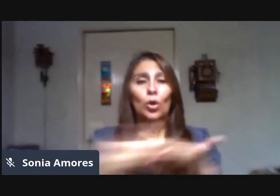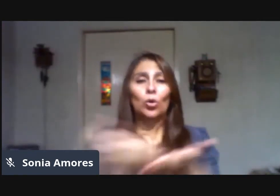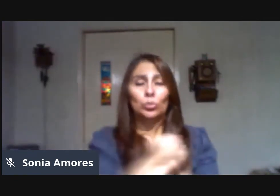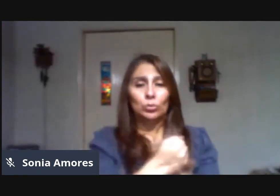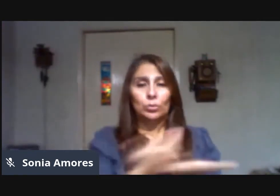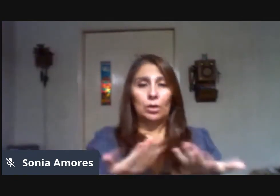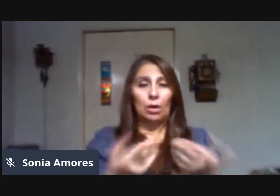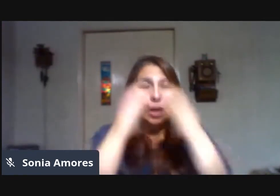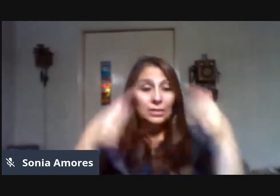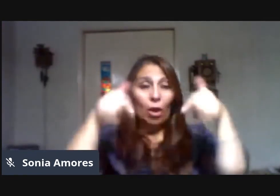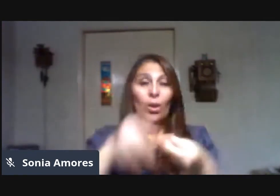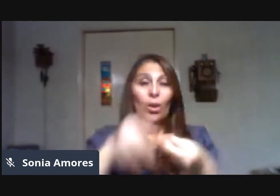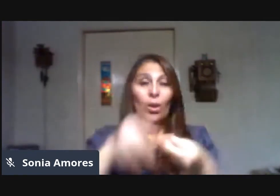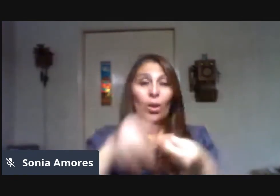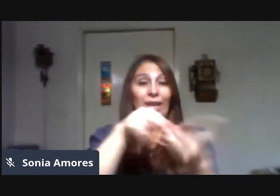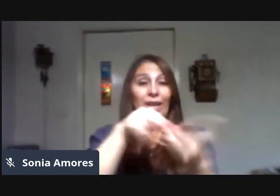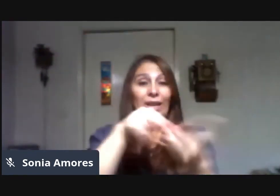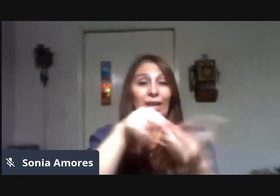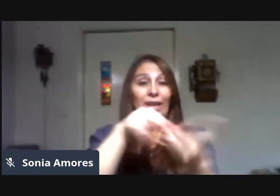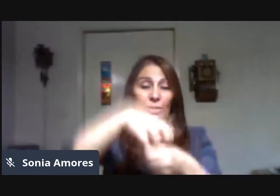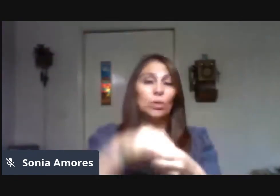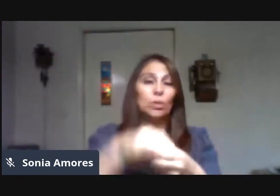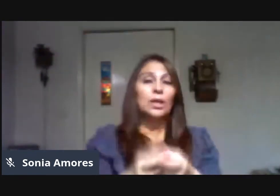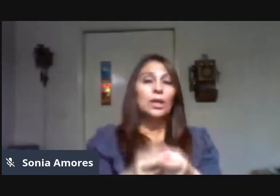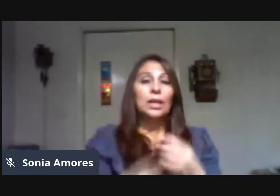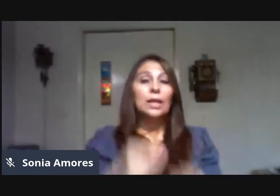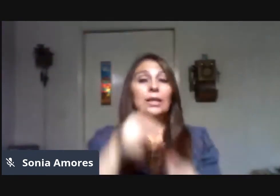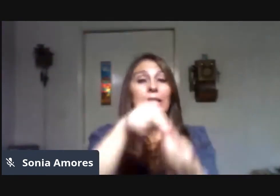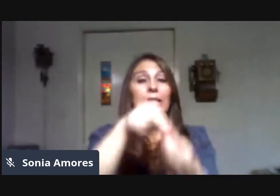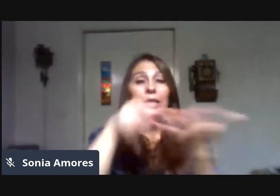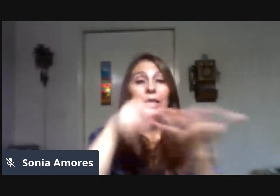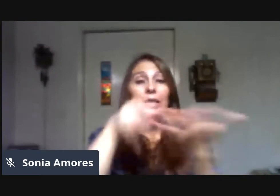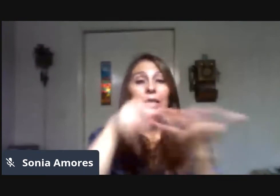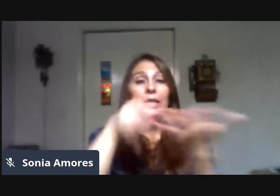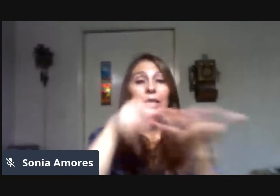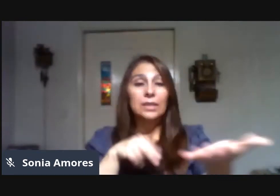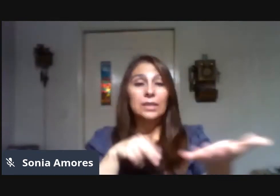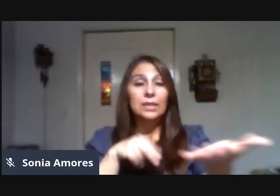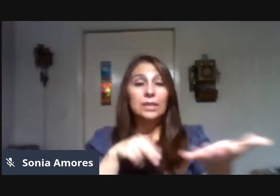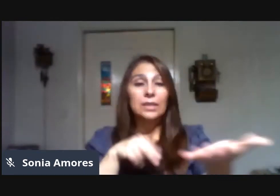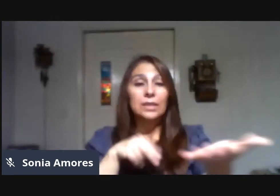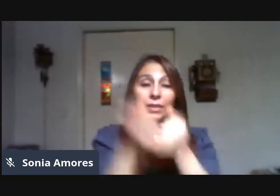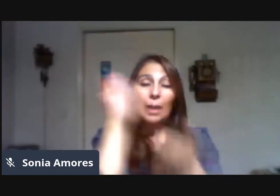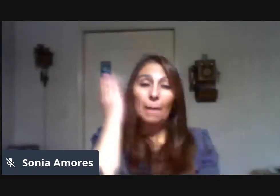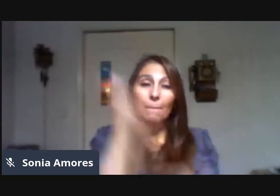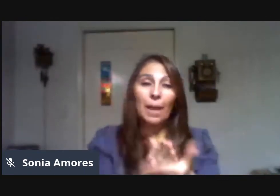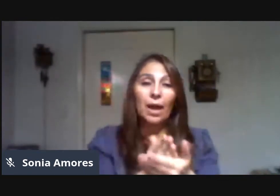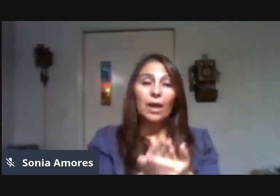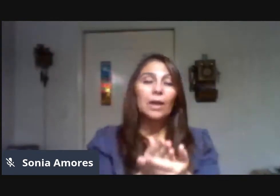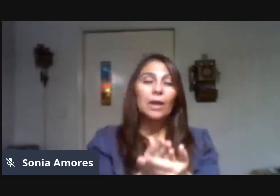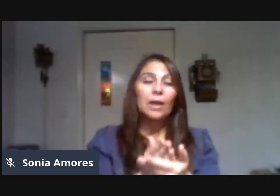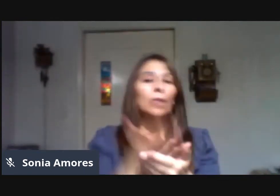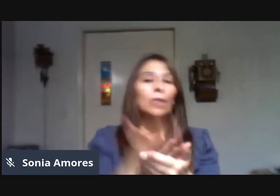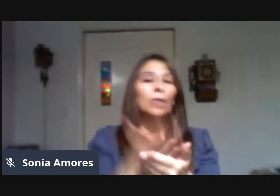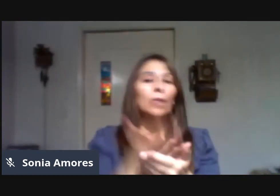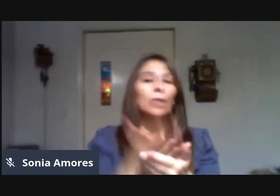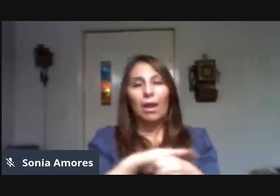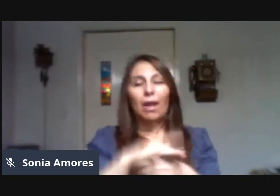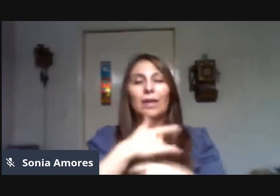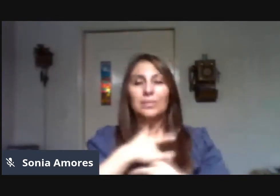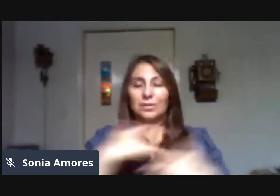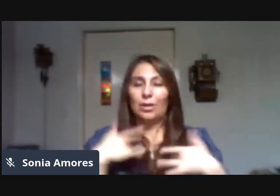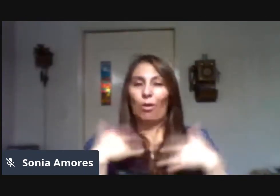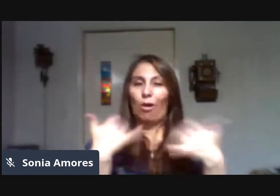en este momento de crisis financiera producto de la pandemia, nos dimos cuenta que nosotros,